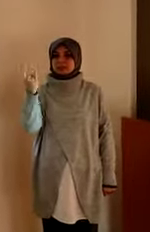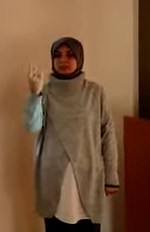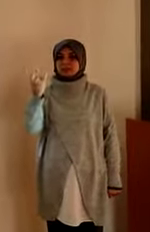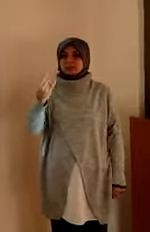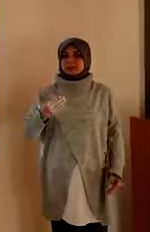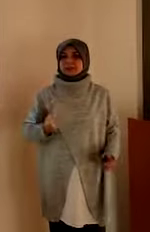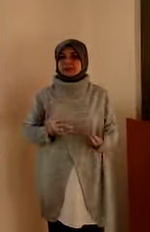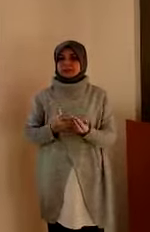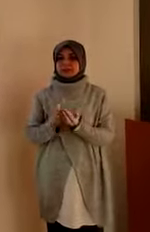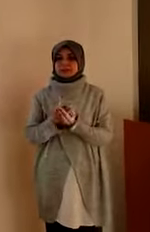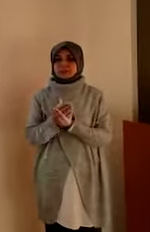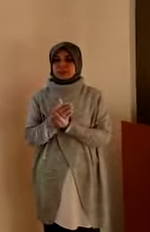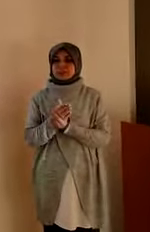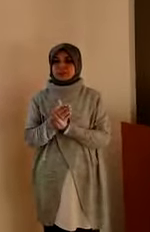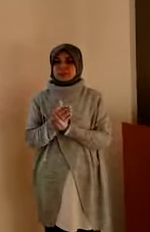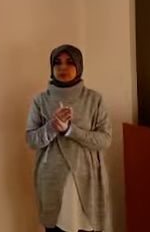gezmek, girmek,